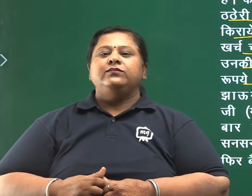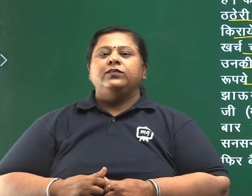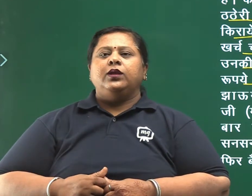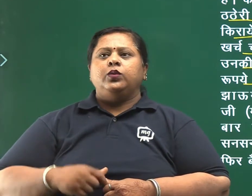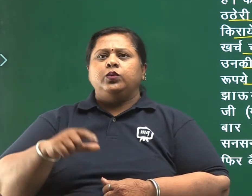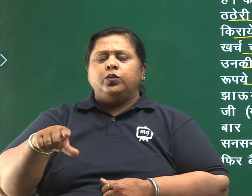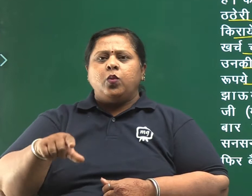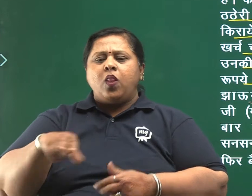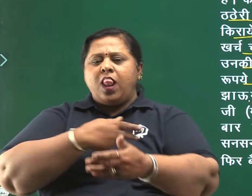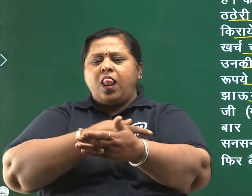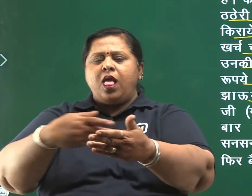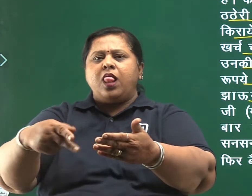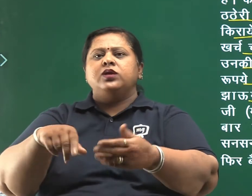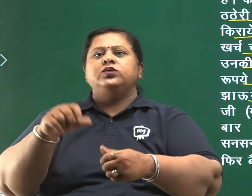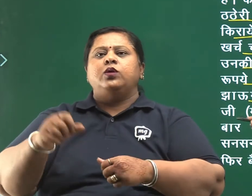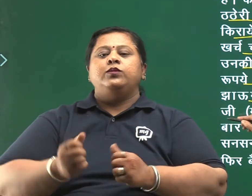तो लाला झावमल का